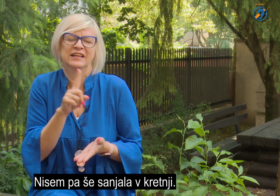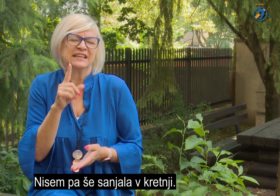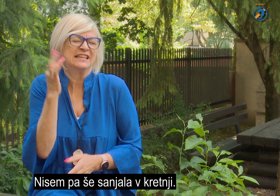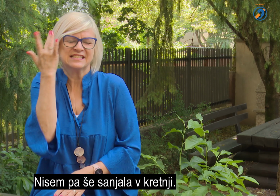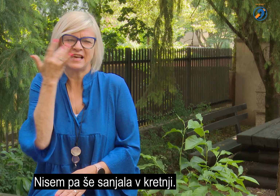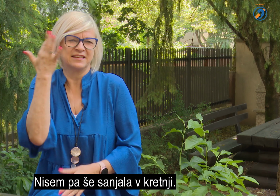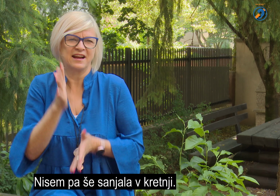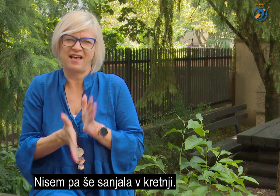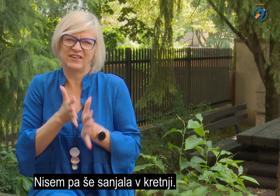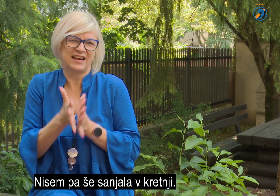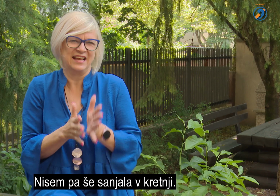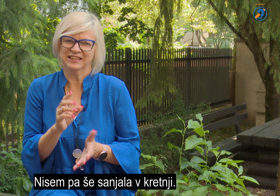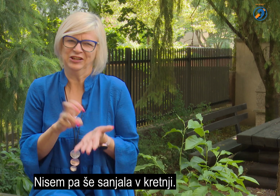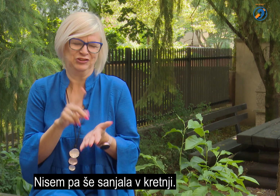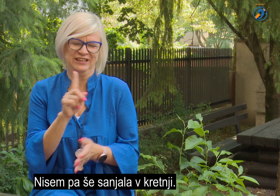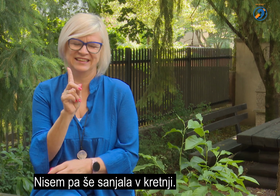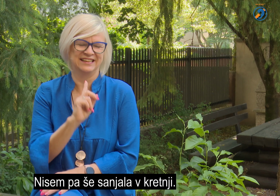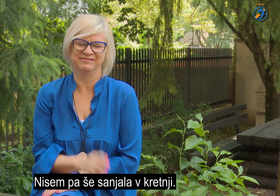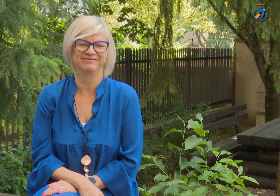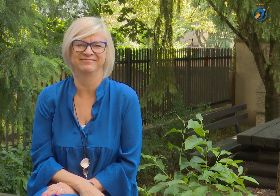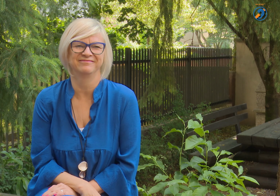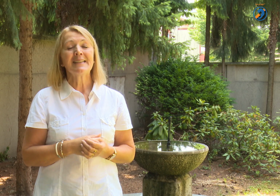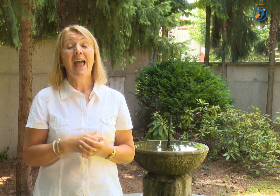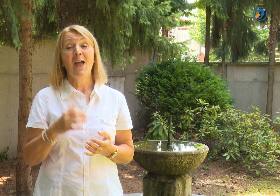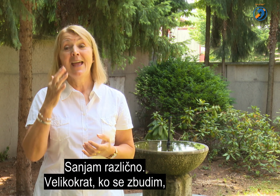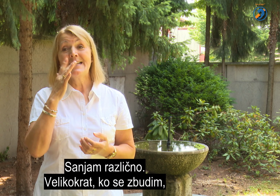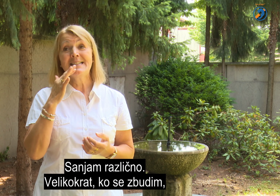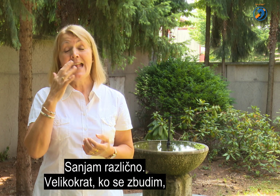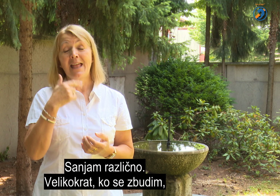Nisem pa še sanjala o kretnji.